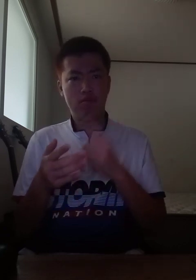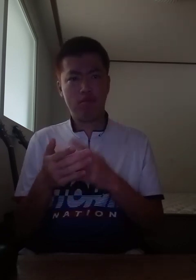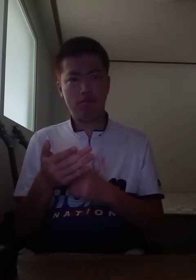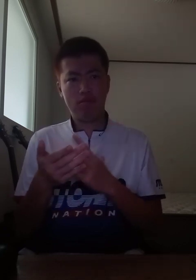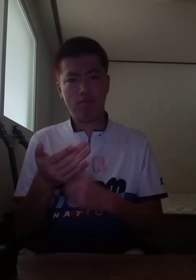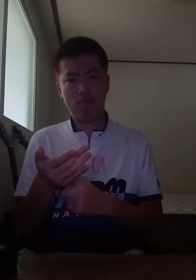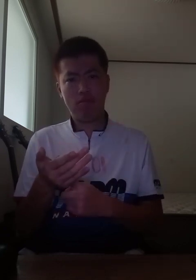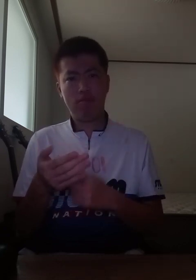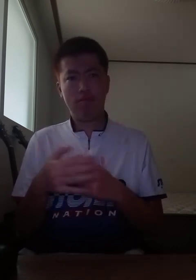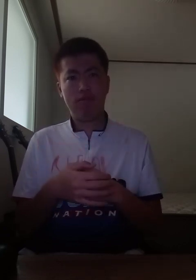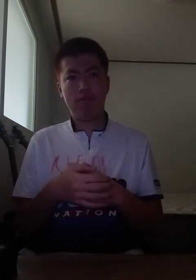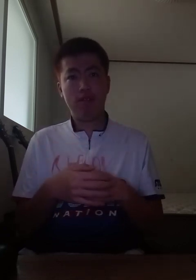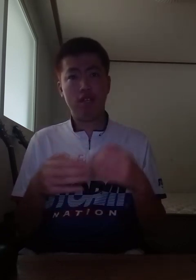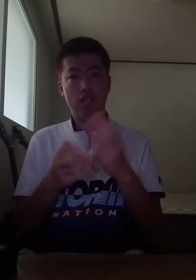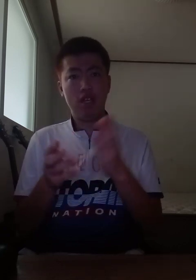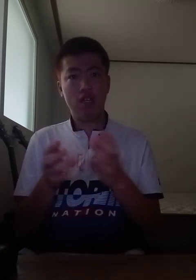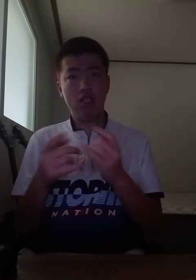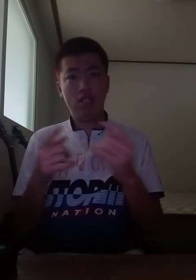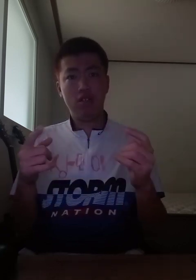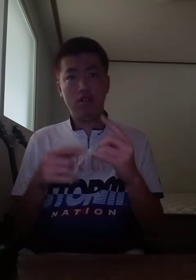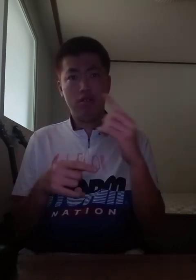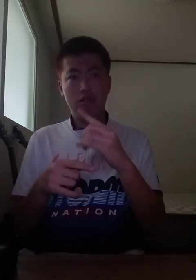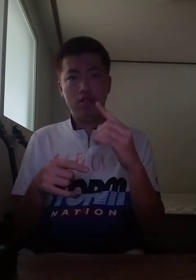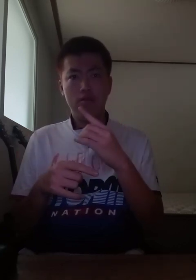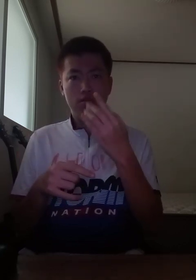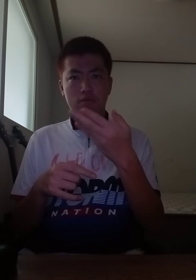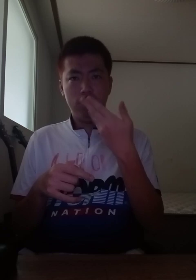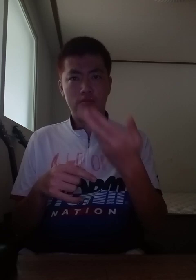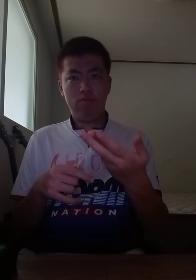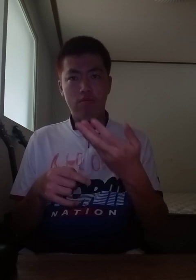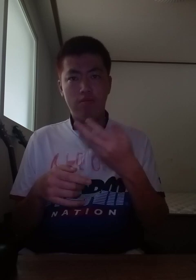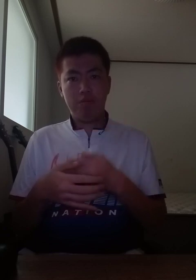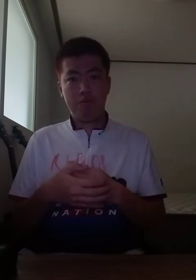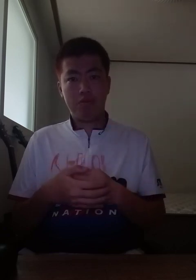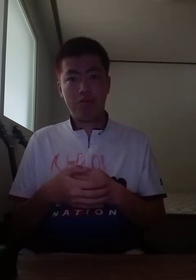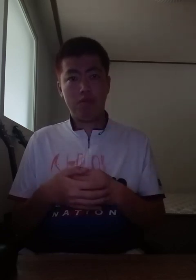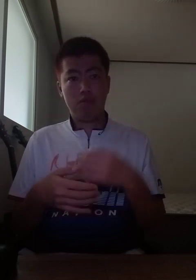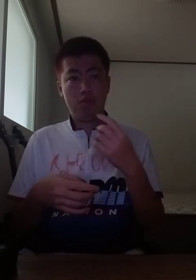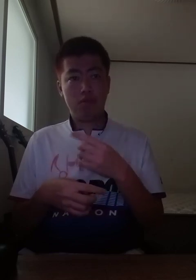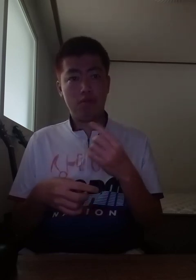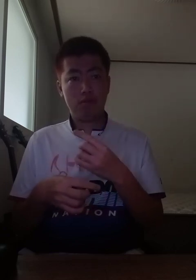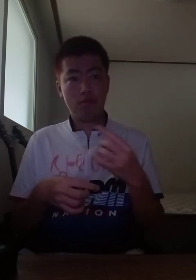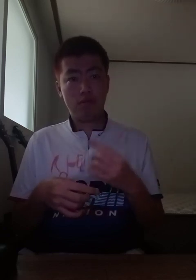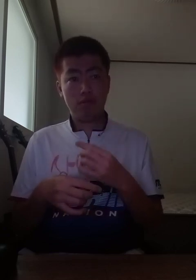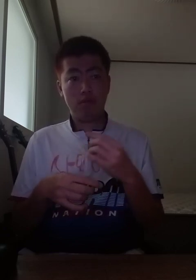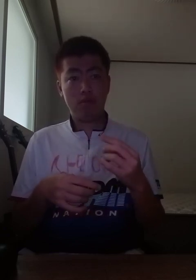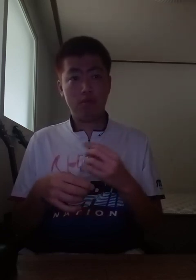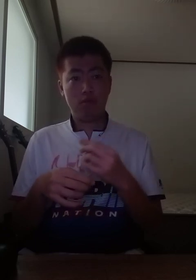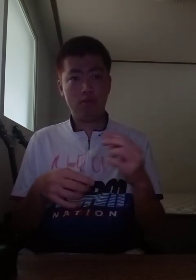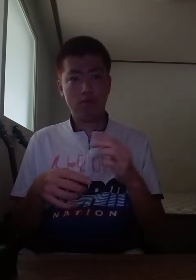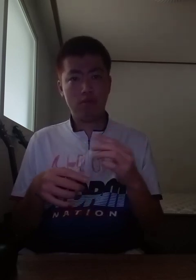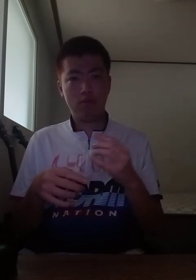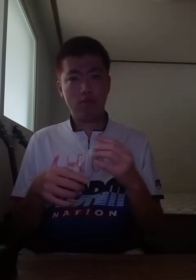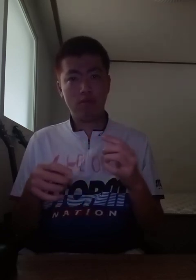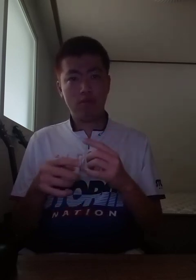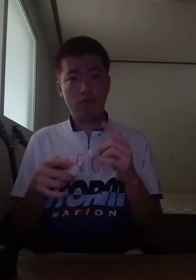차가. 차를 대놓은 인근 점포 상인들에게 물었습니다. 벌금 내고 그래도 해야 되겠습니까? 차를 안 세우고는 뭐 장사할